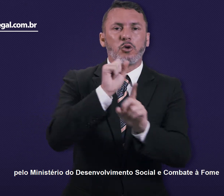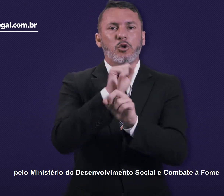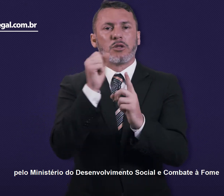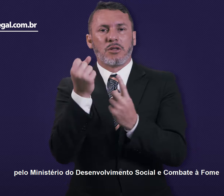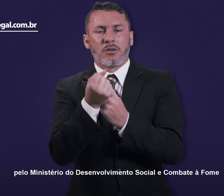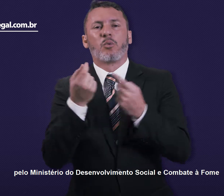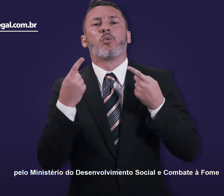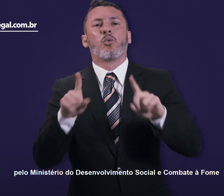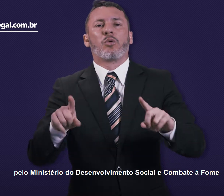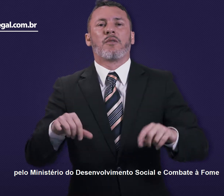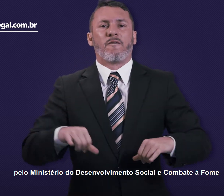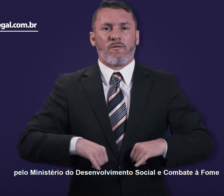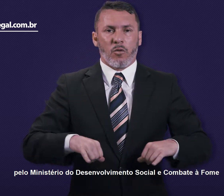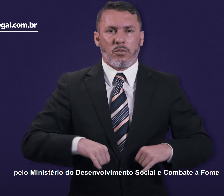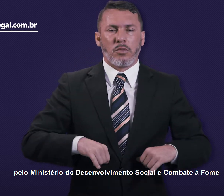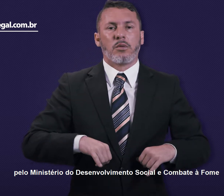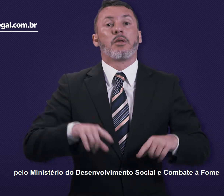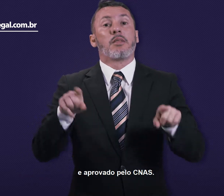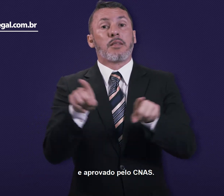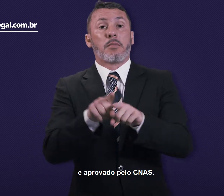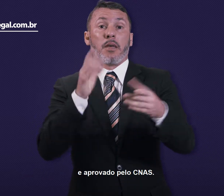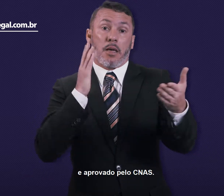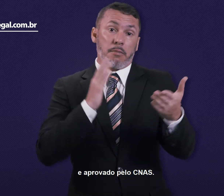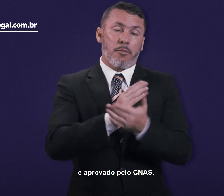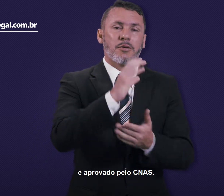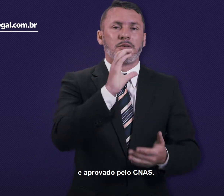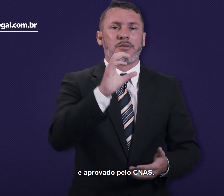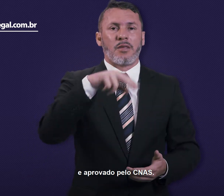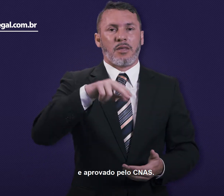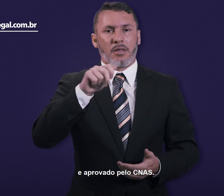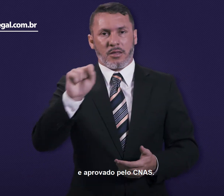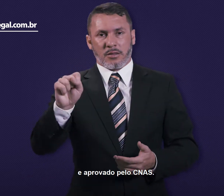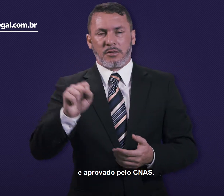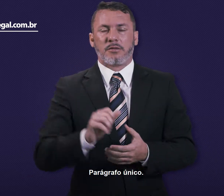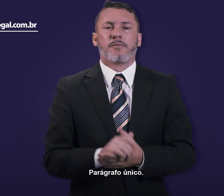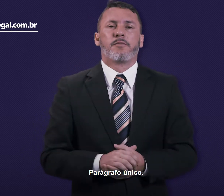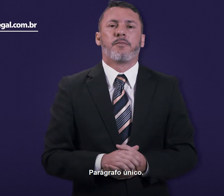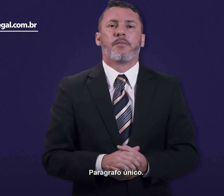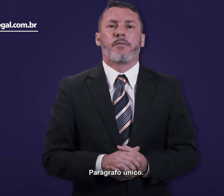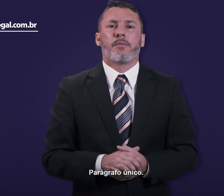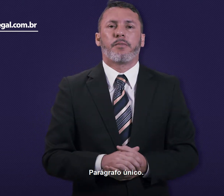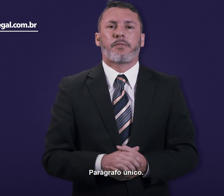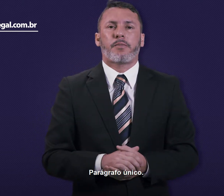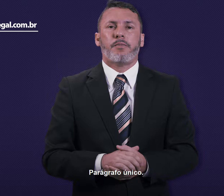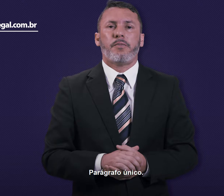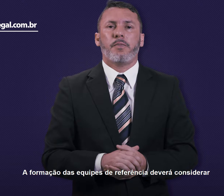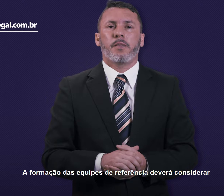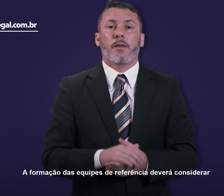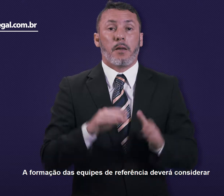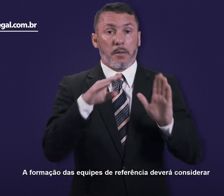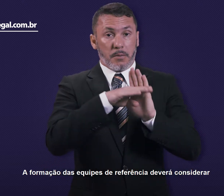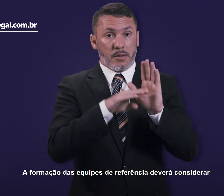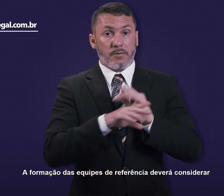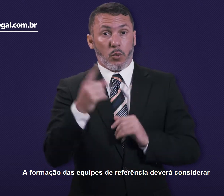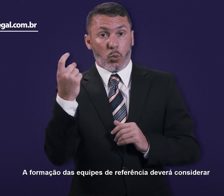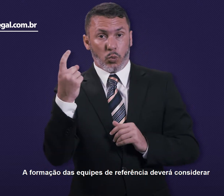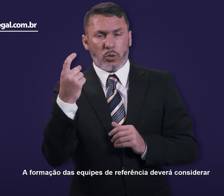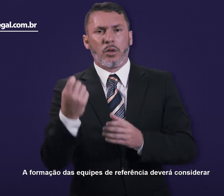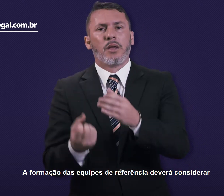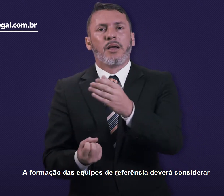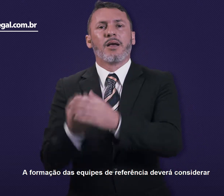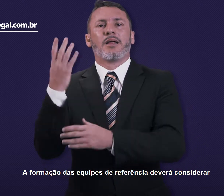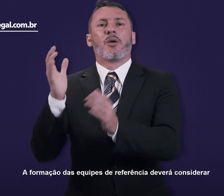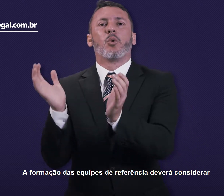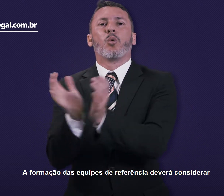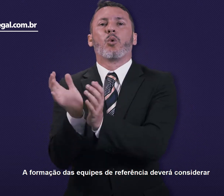do Desenvolvimento Social e Combate à Fome e aprovado pelo CNAS. Parágrafo único. A formação das